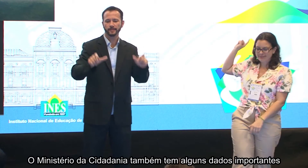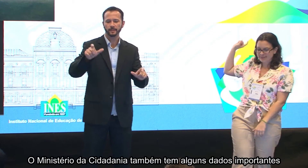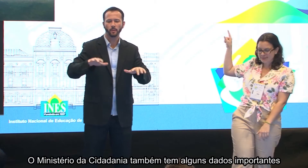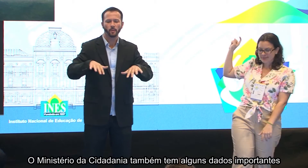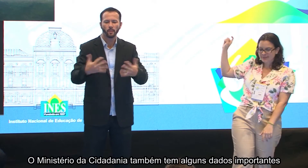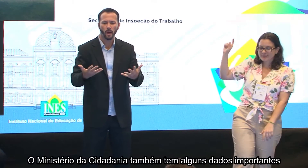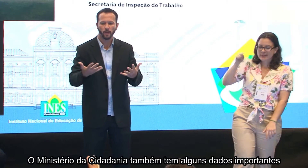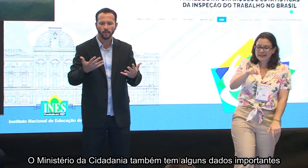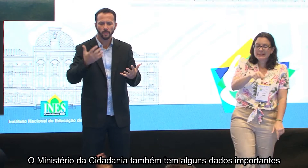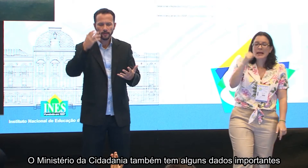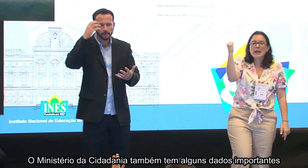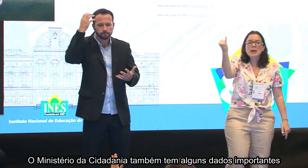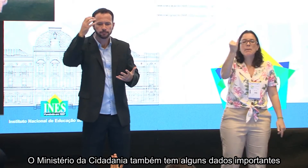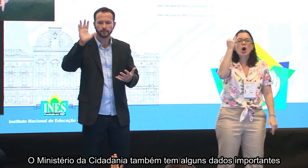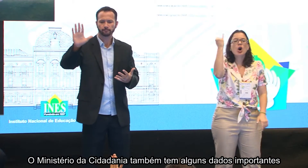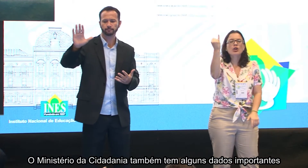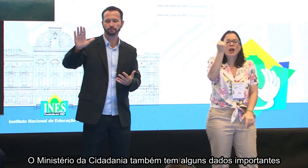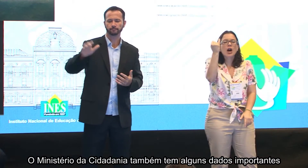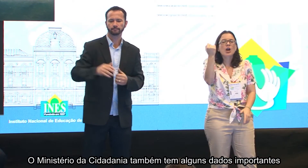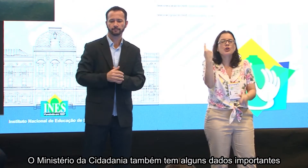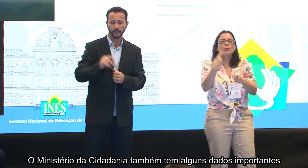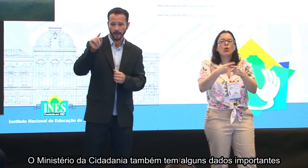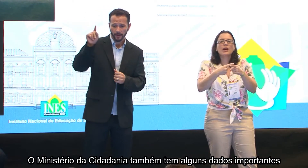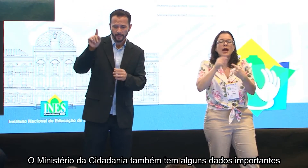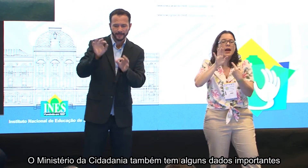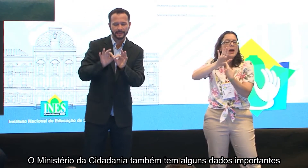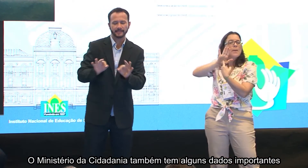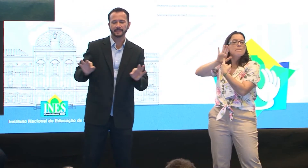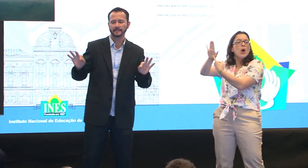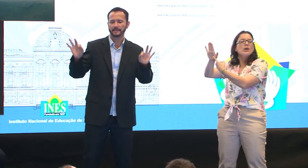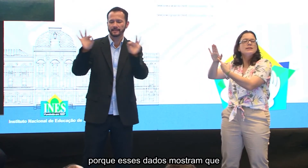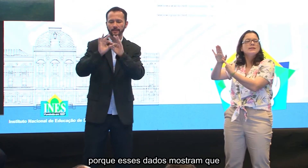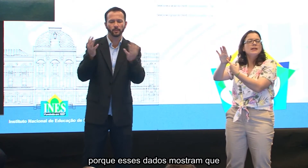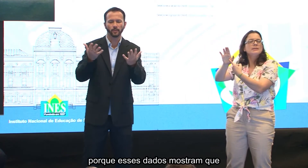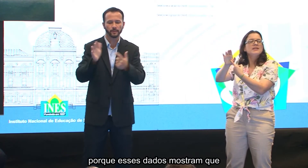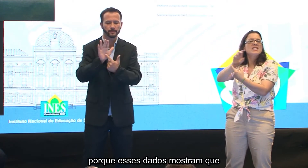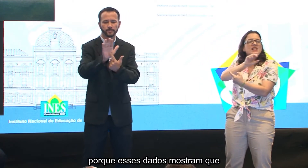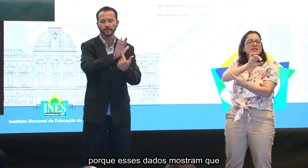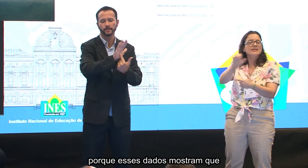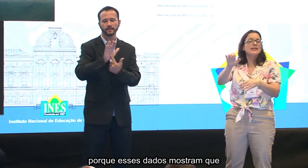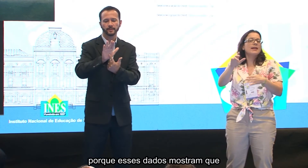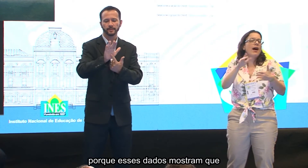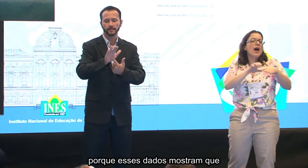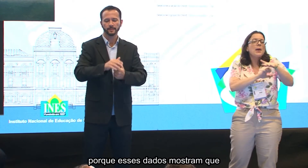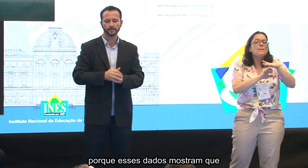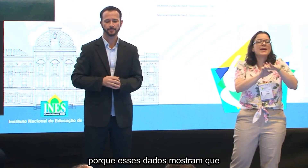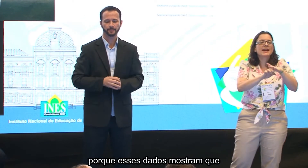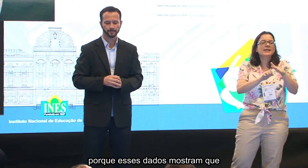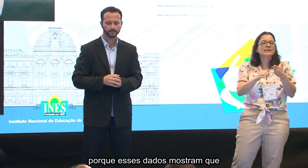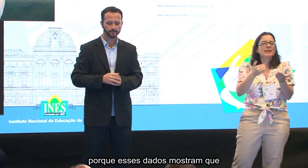E o Ministério da Cidadania também tem alguns dados muito importantes, porque esses dados mostram que